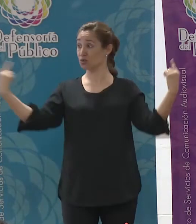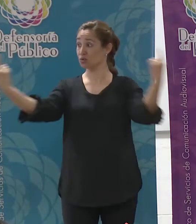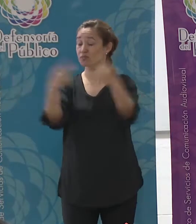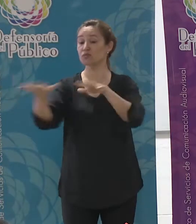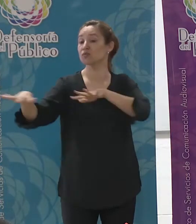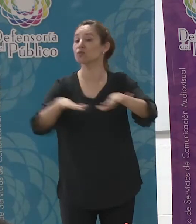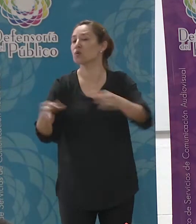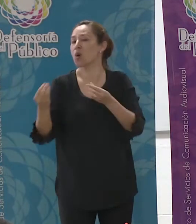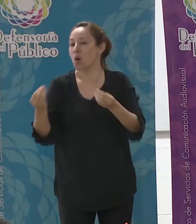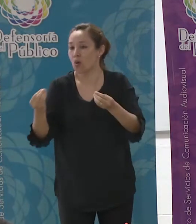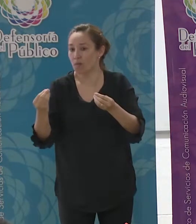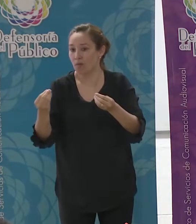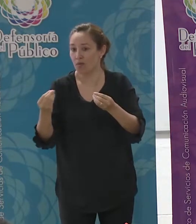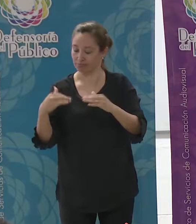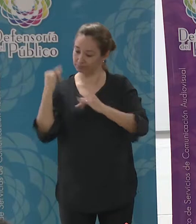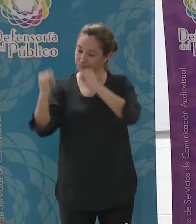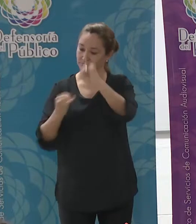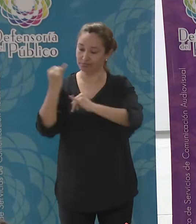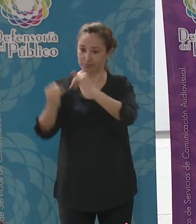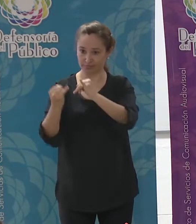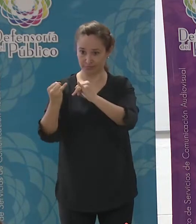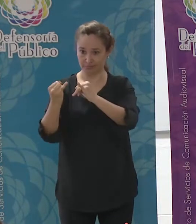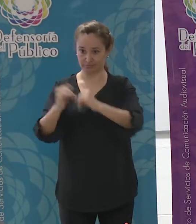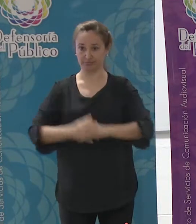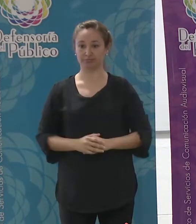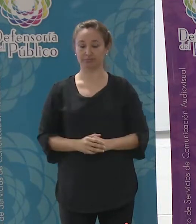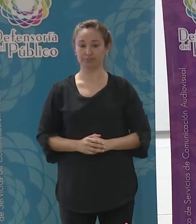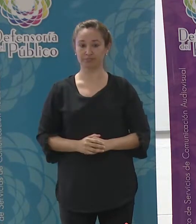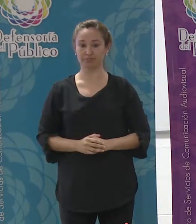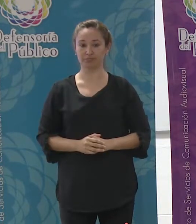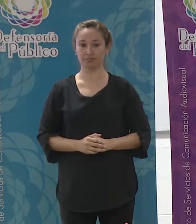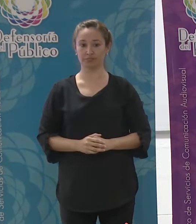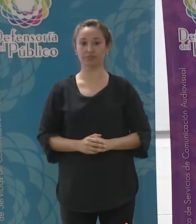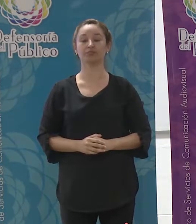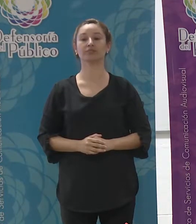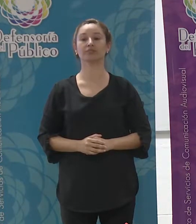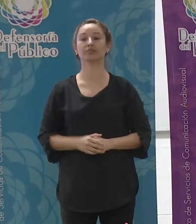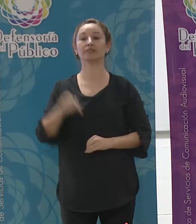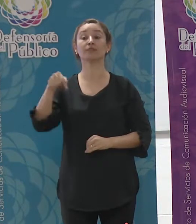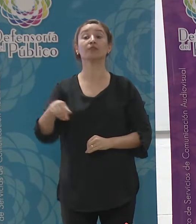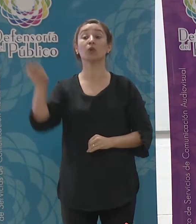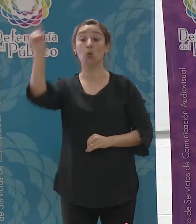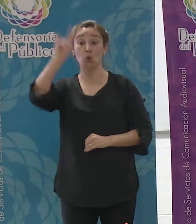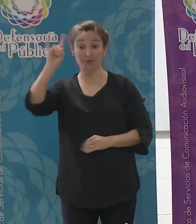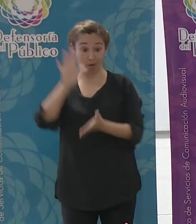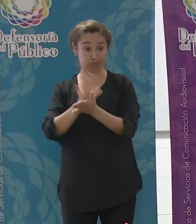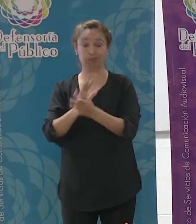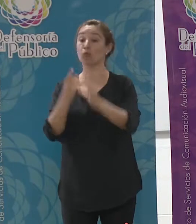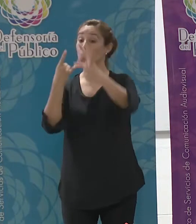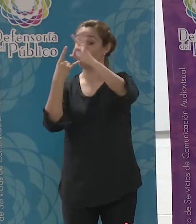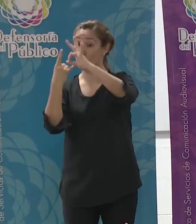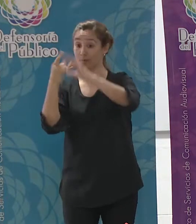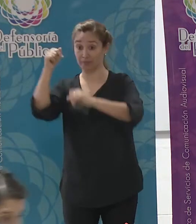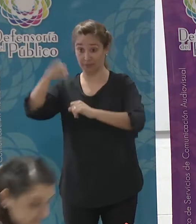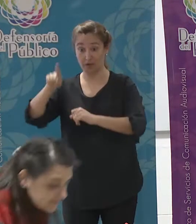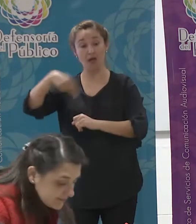que se encuentran en permanente proceso de transformación y tensión. Tanto en la Universidad Nacional del Nordeste como en la